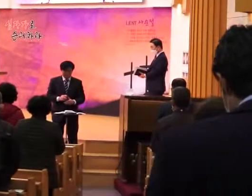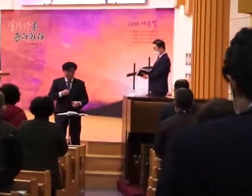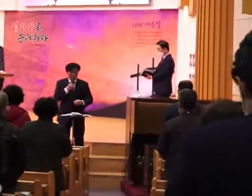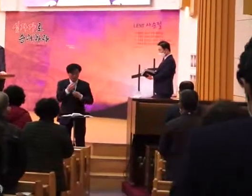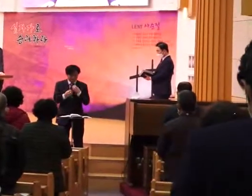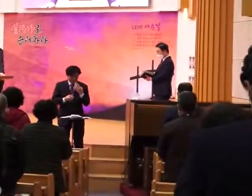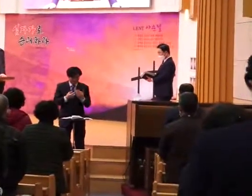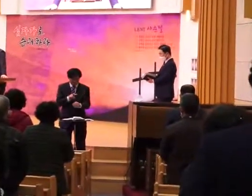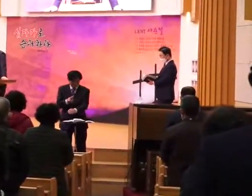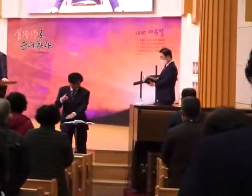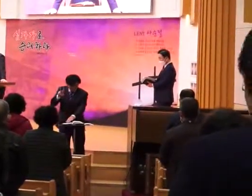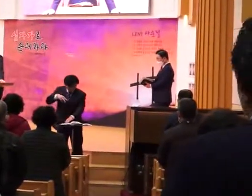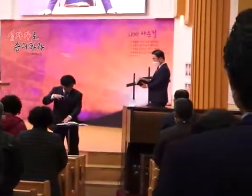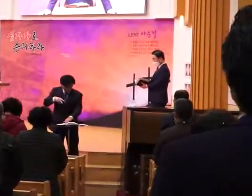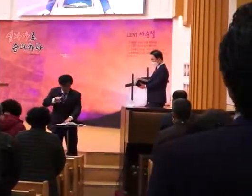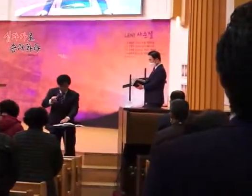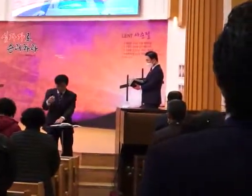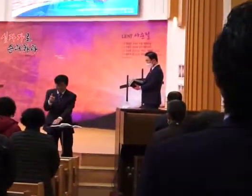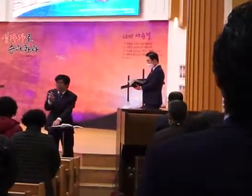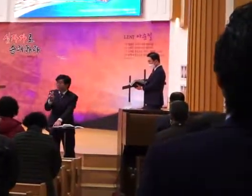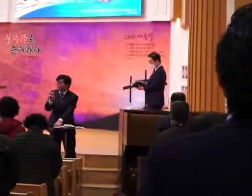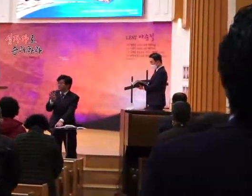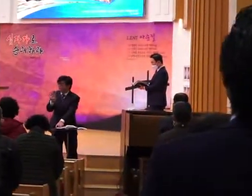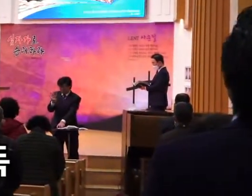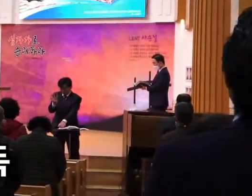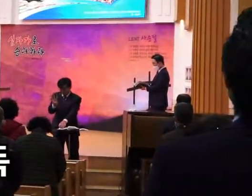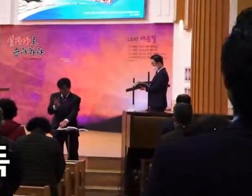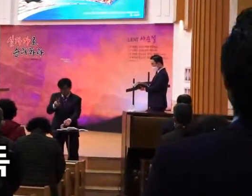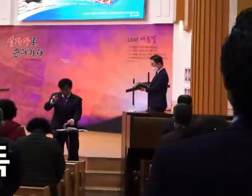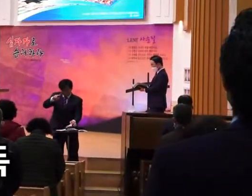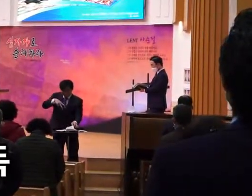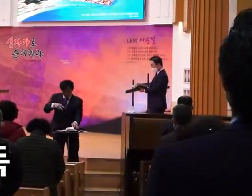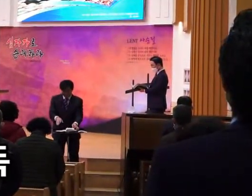성시교독은 교독문 124번입니다.